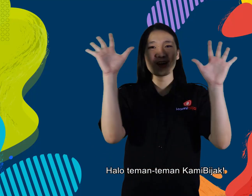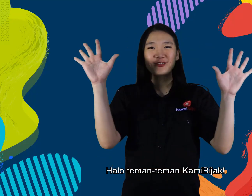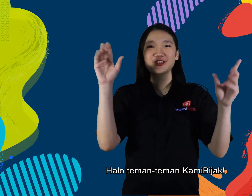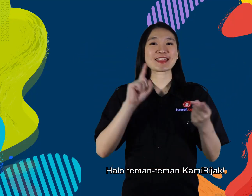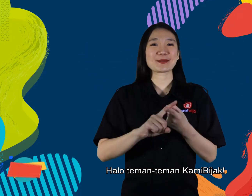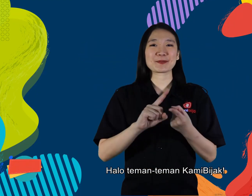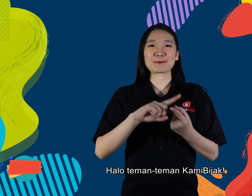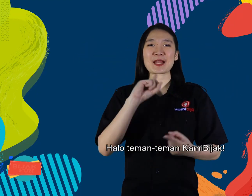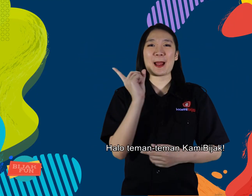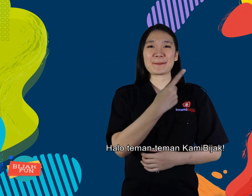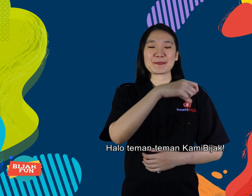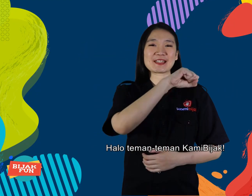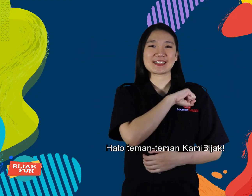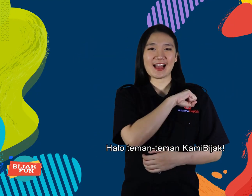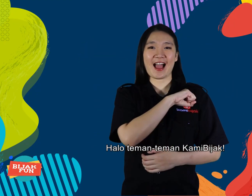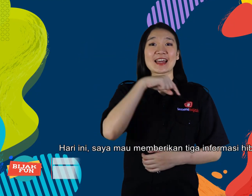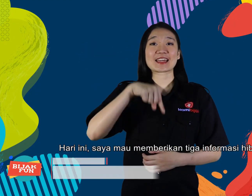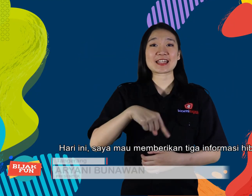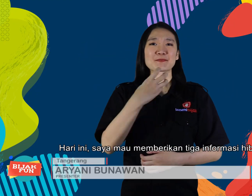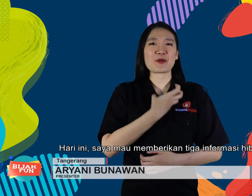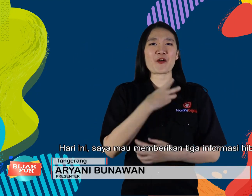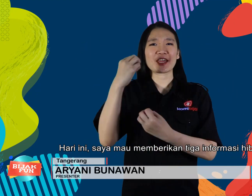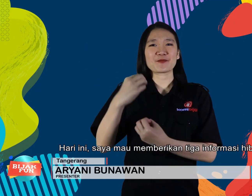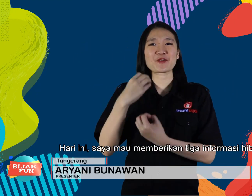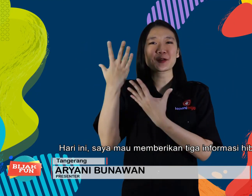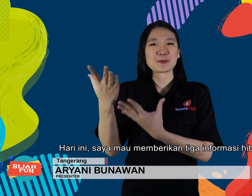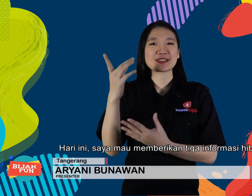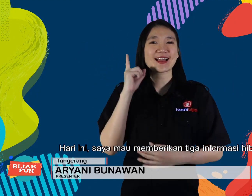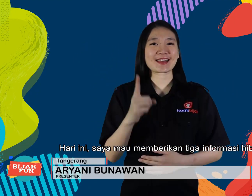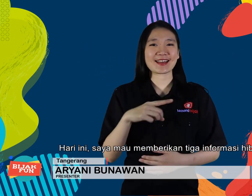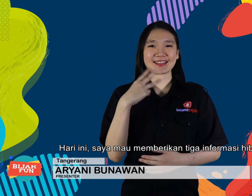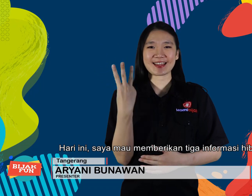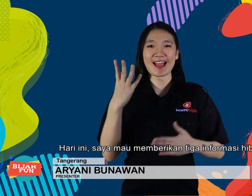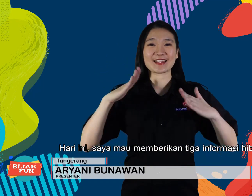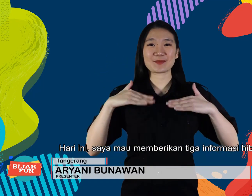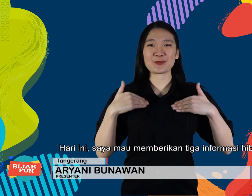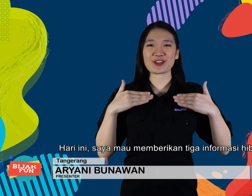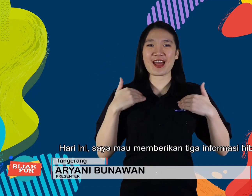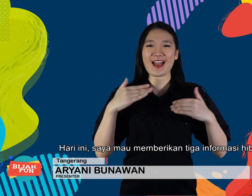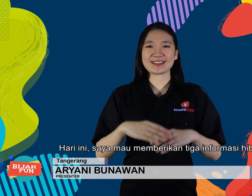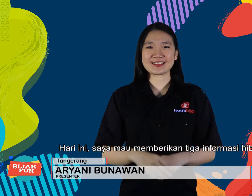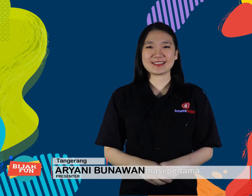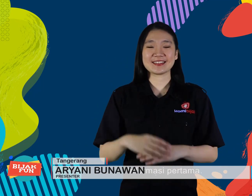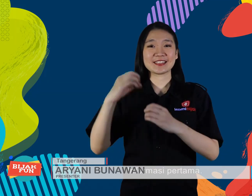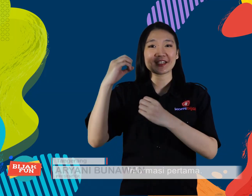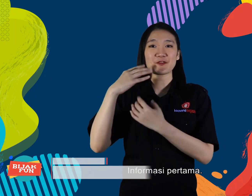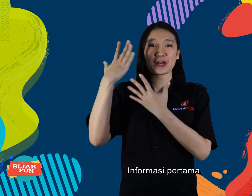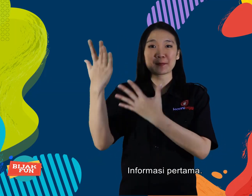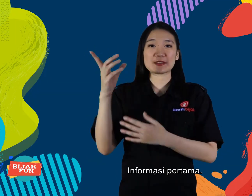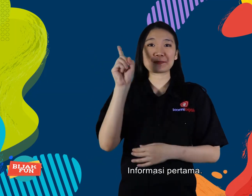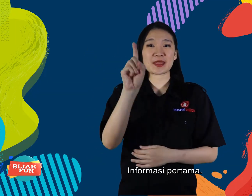Halo teman-teman kami bijak, hari ini saya akan bagikan 3 informasi hiburan. Informasi